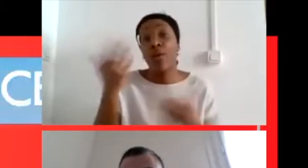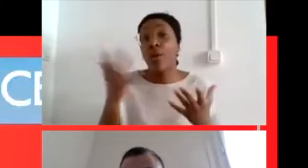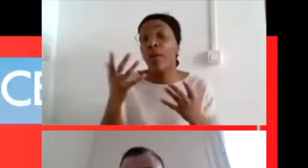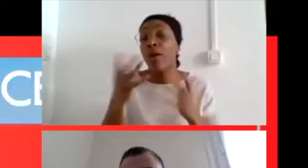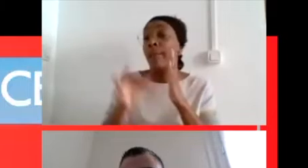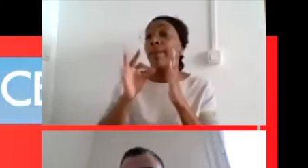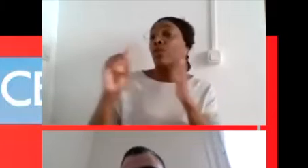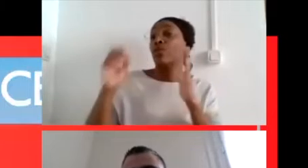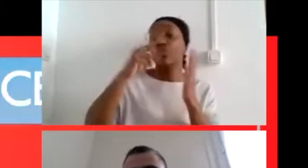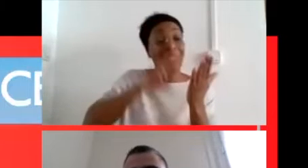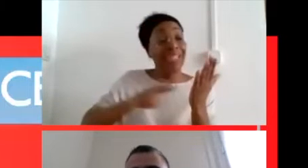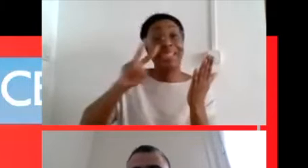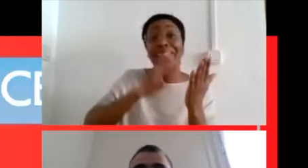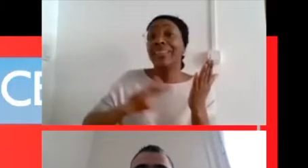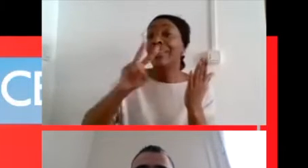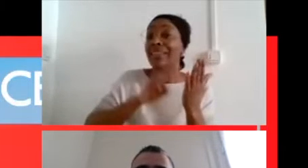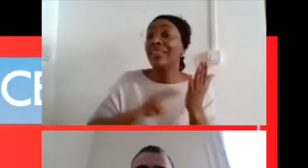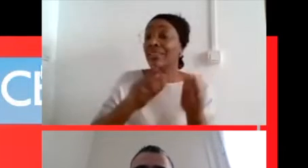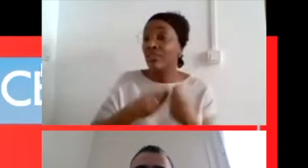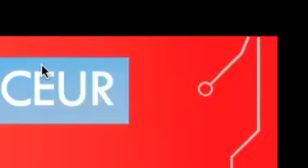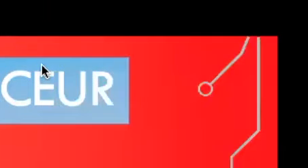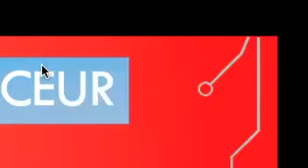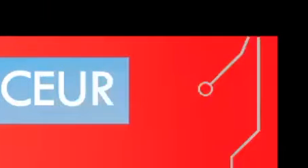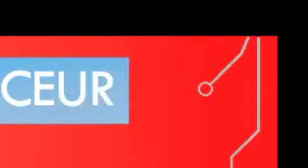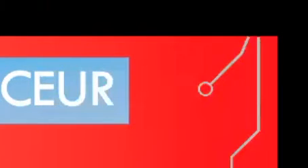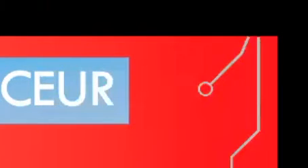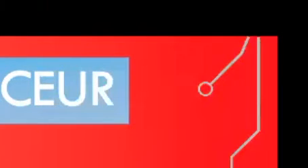9, comment un jeune homme, eh bien,